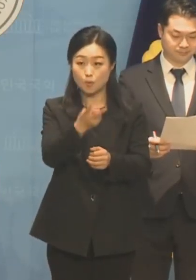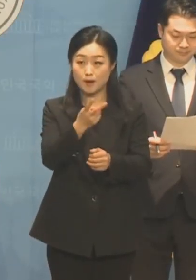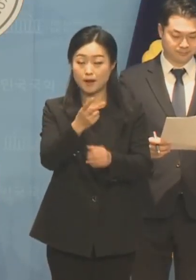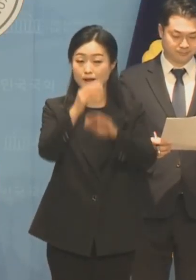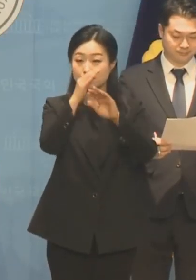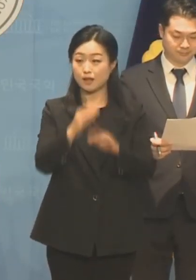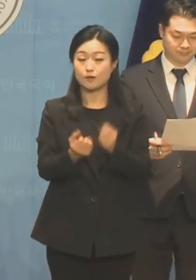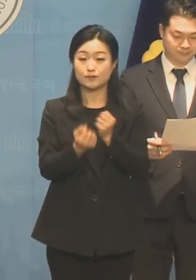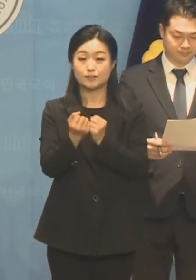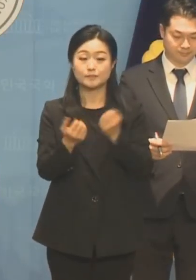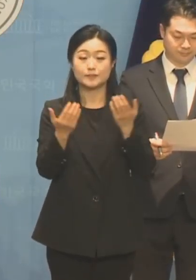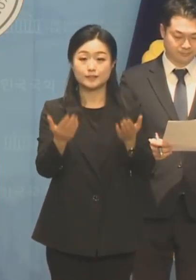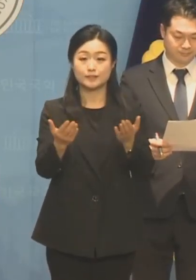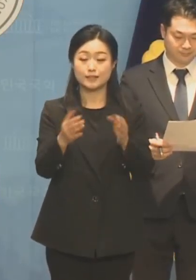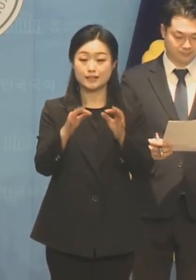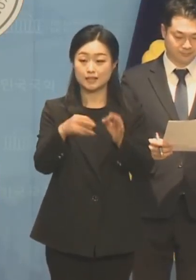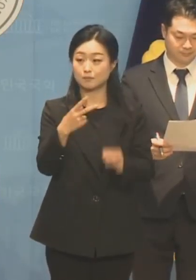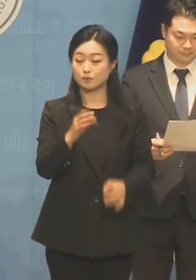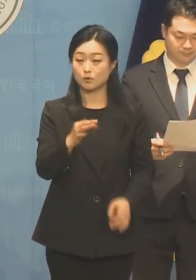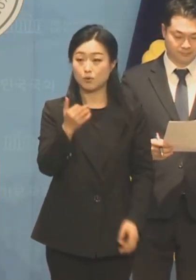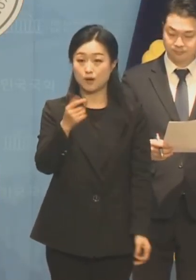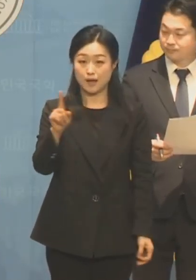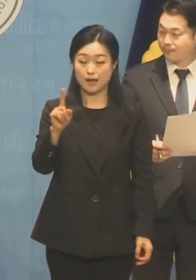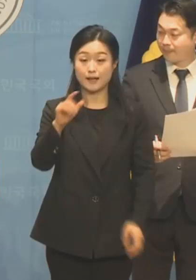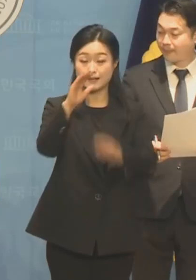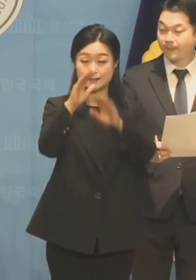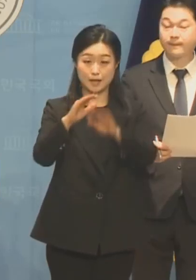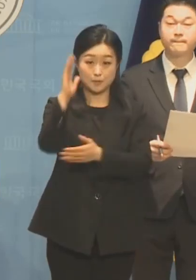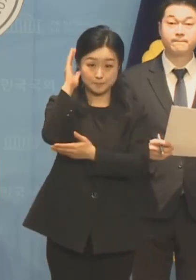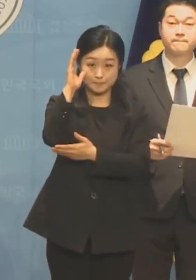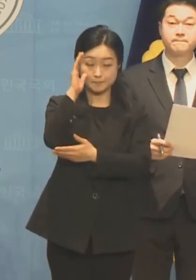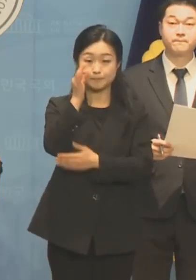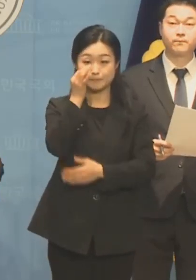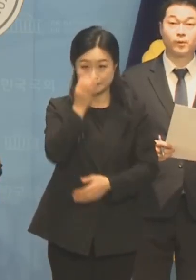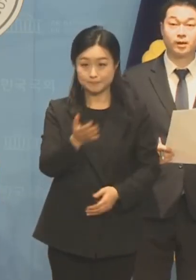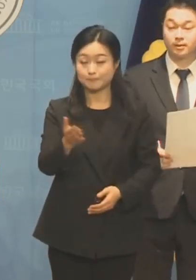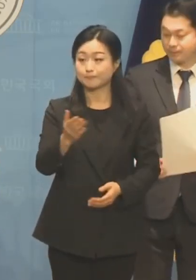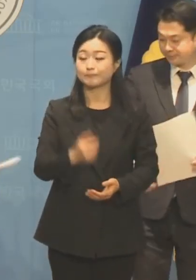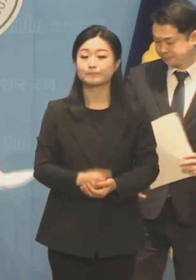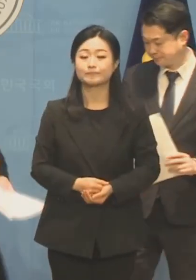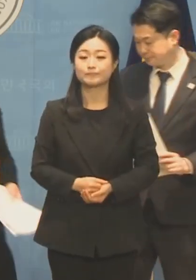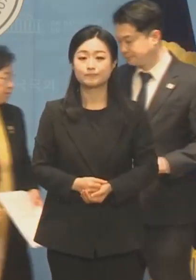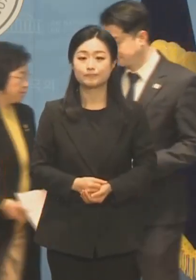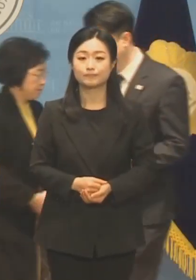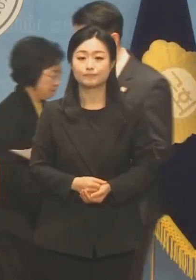기자회견 먼저 김동아 의원님께서 기자회견 내용을 말씀해 주시겠습니다.